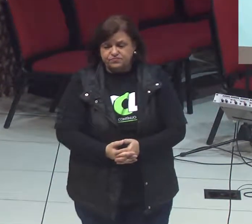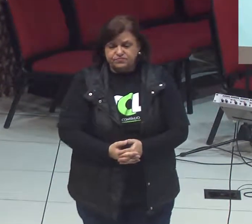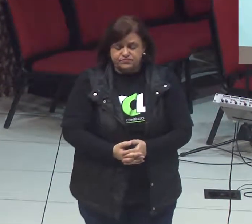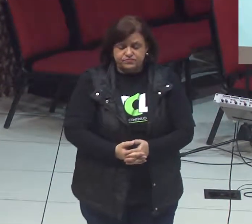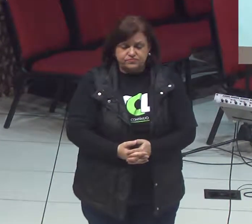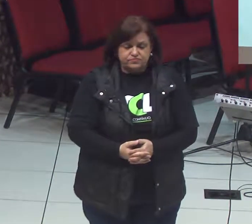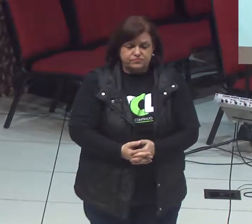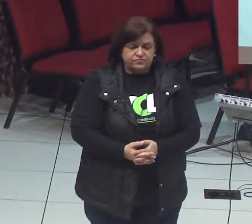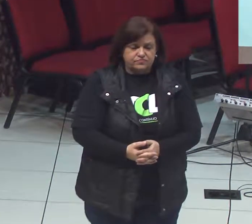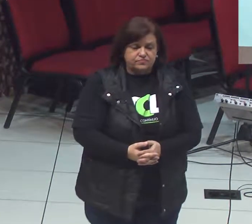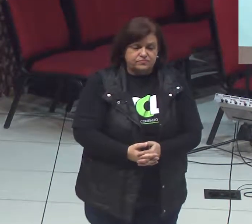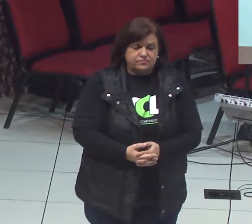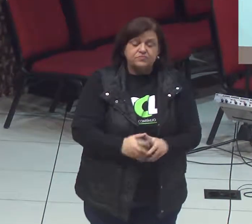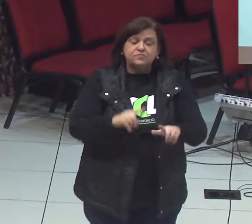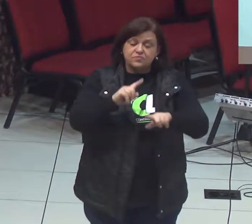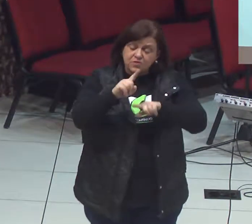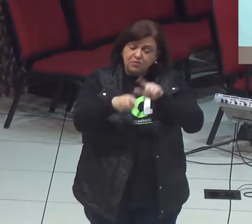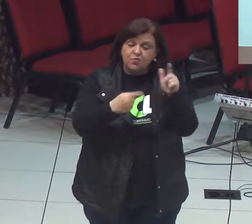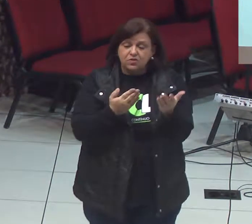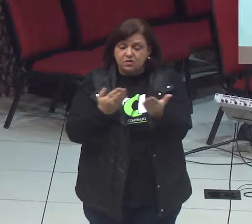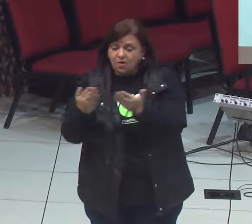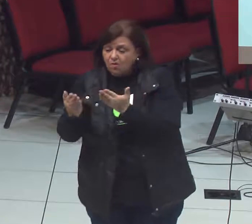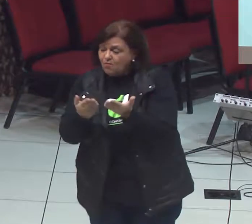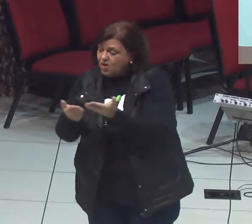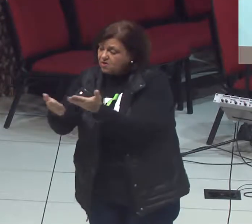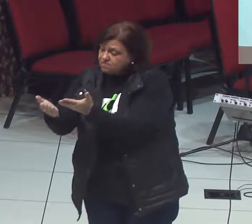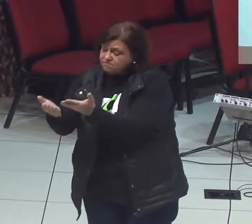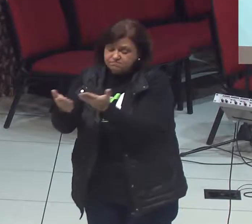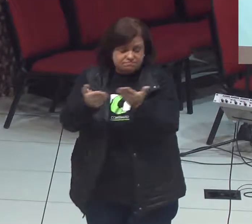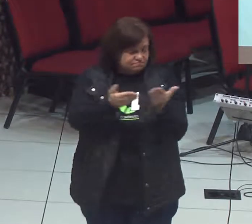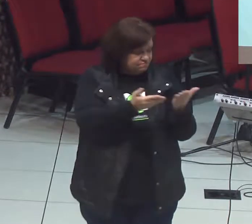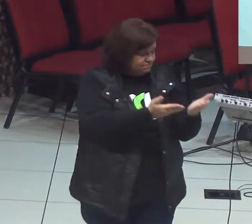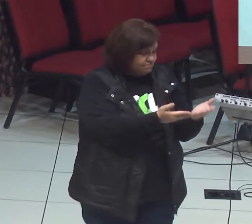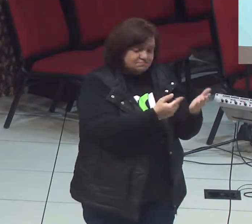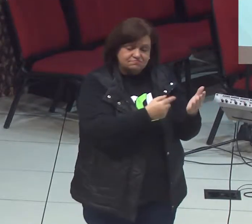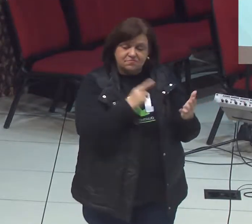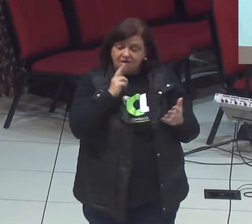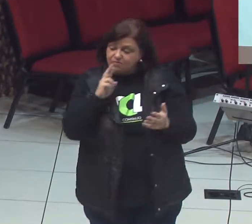reflexão, e na sequência vamos compartilhar, ok?